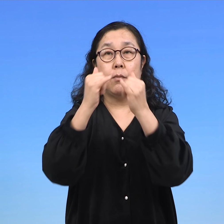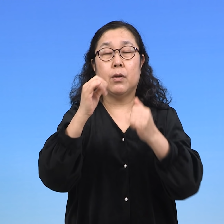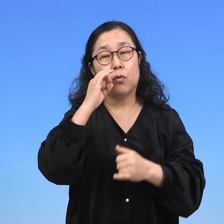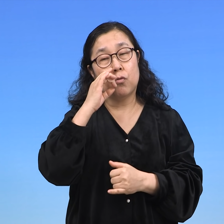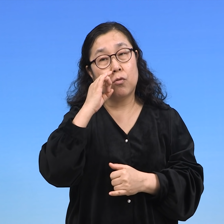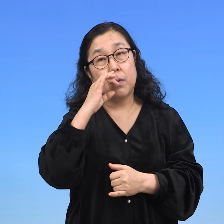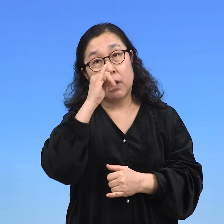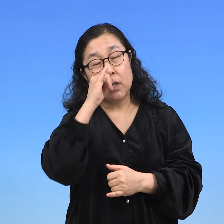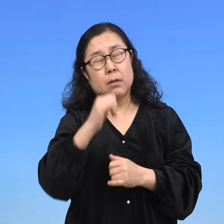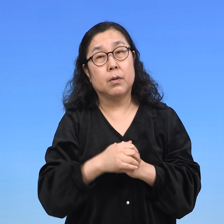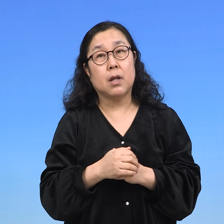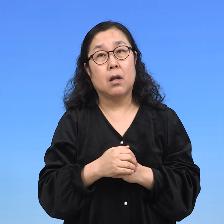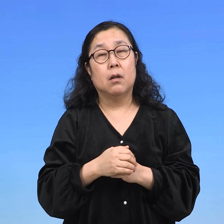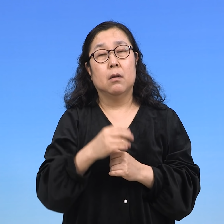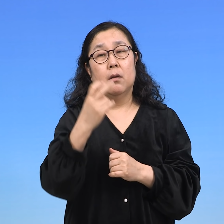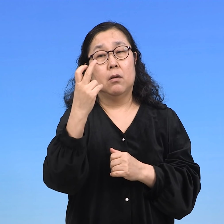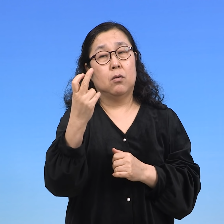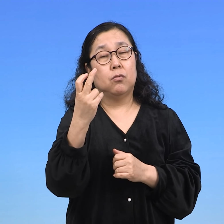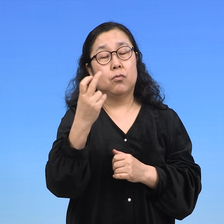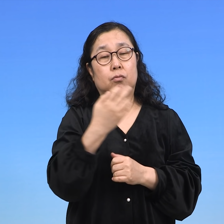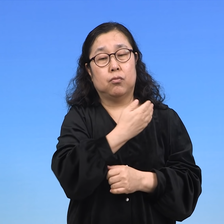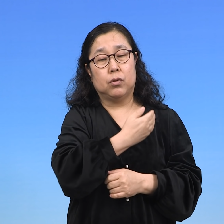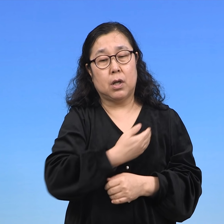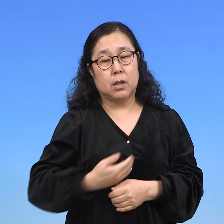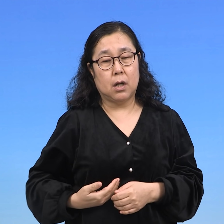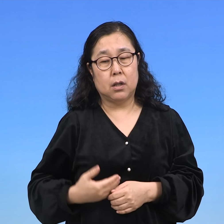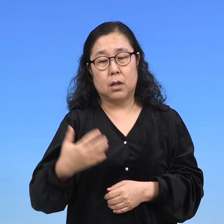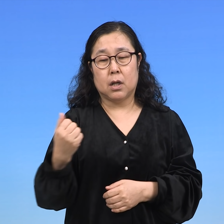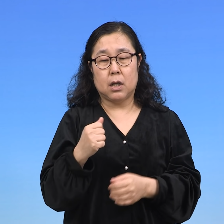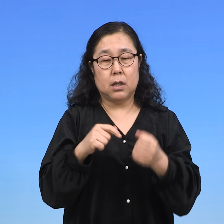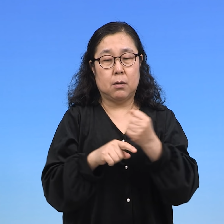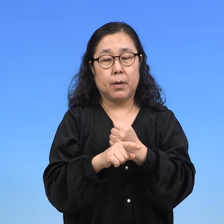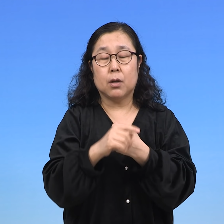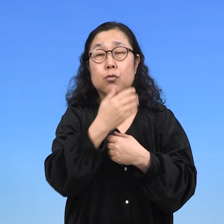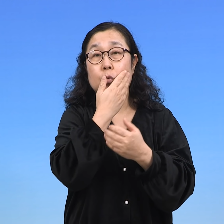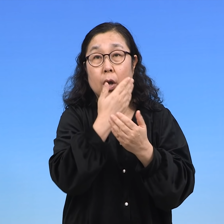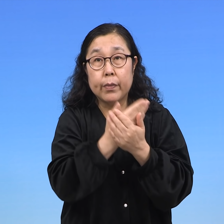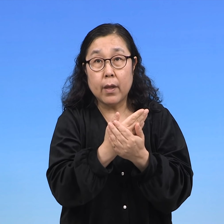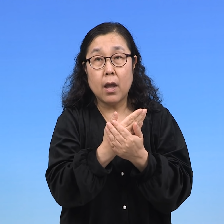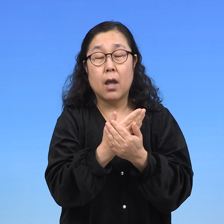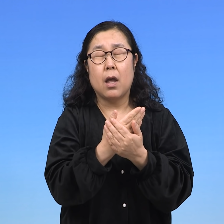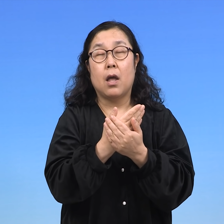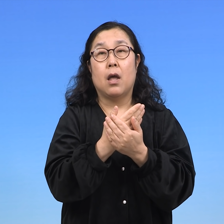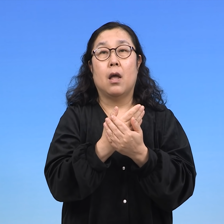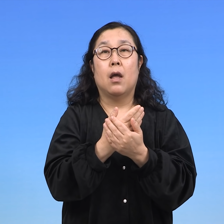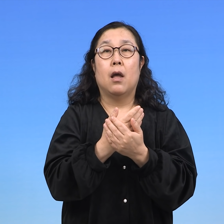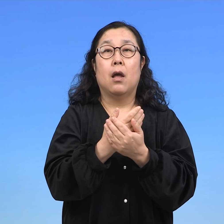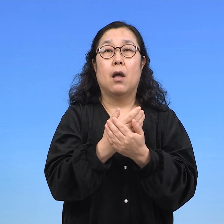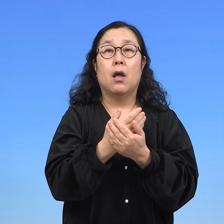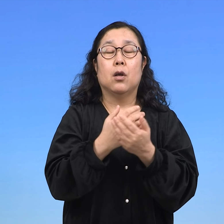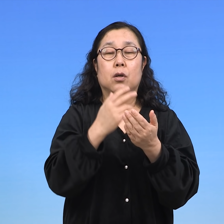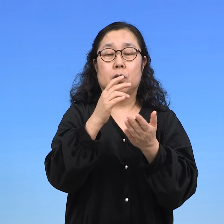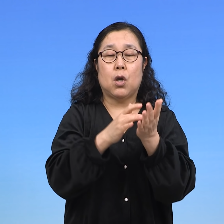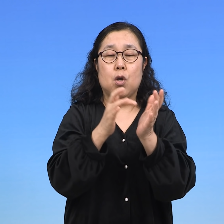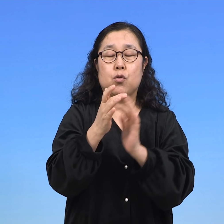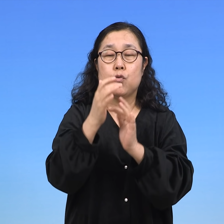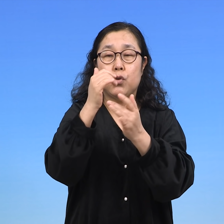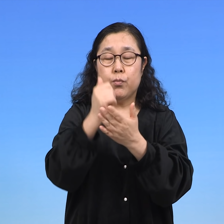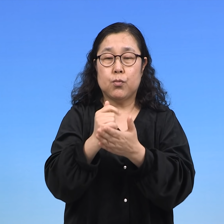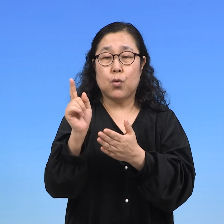이거 아니겠습니까? 이렇게 이 12명의 제자가 가진 의미가 중요하다면 주님께서는